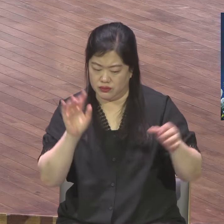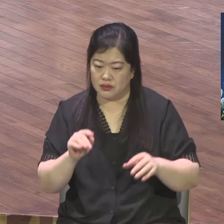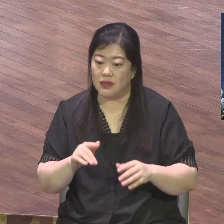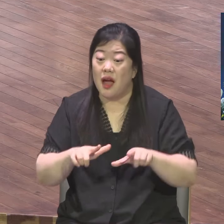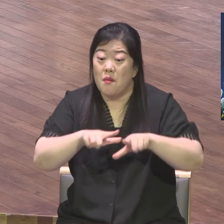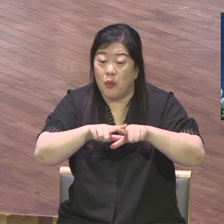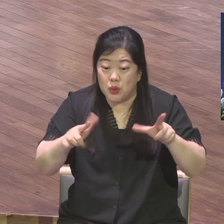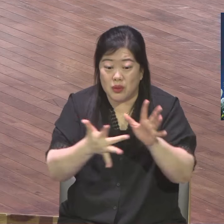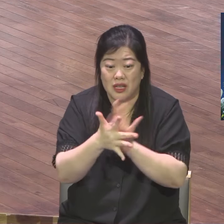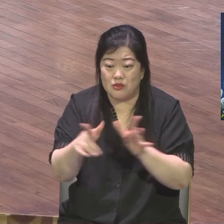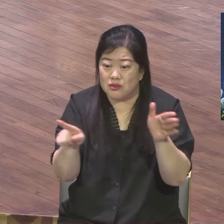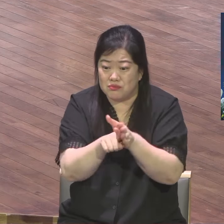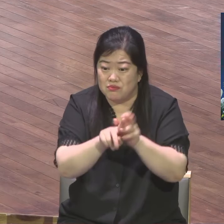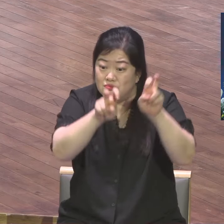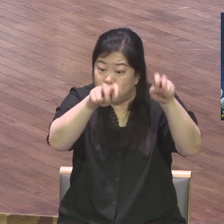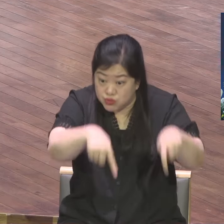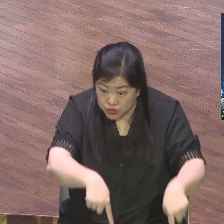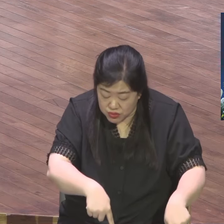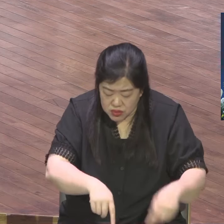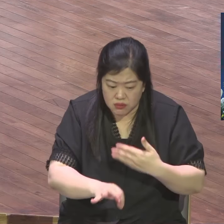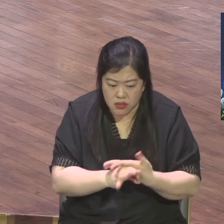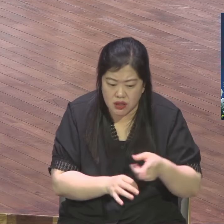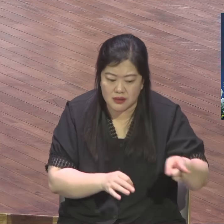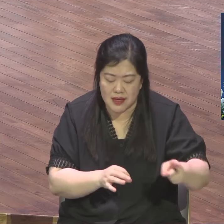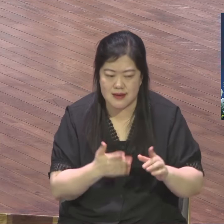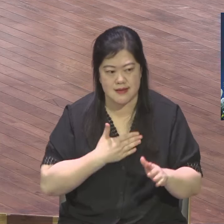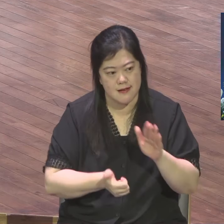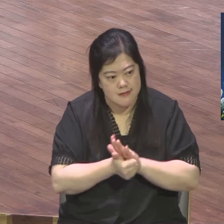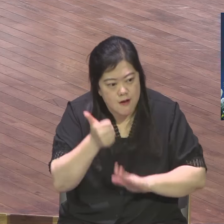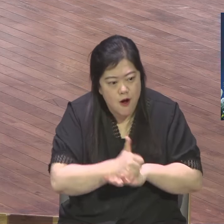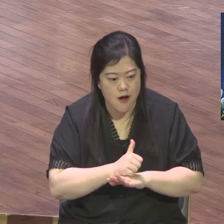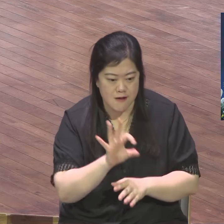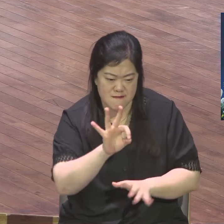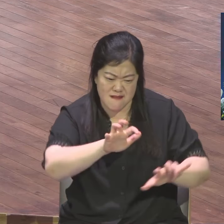한눈을 팔아보면 인생을 허비하게 된다는 거죠. 후회하게 된다는 거죠.